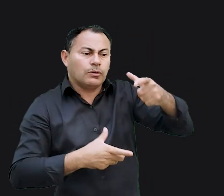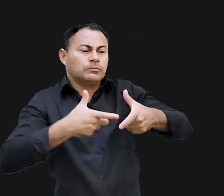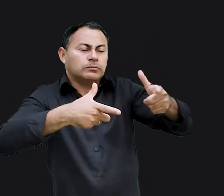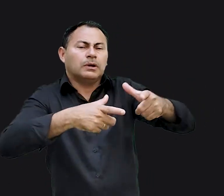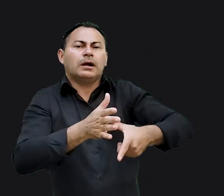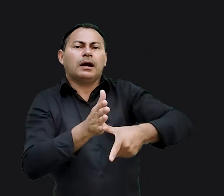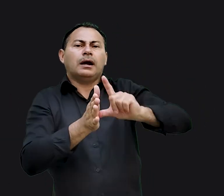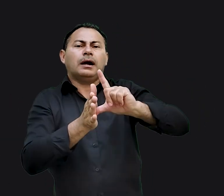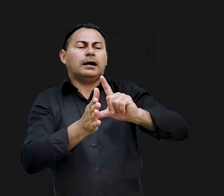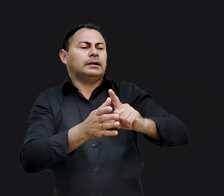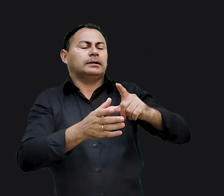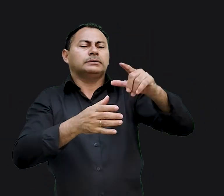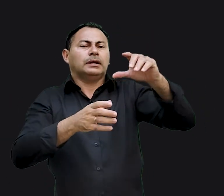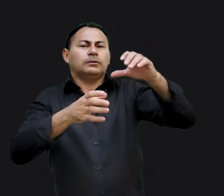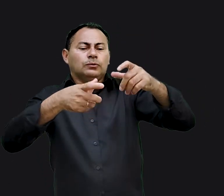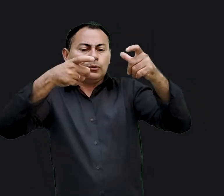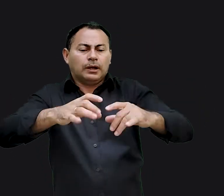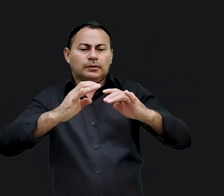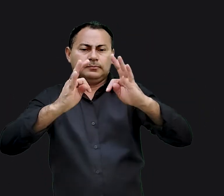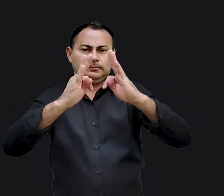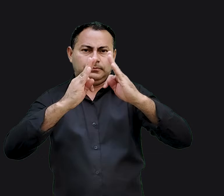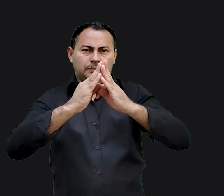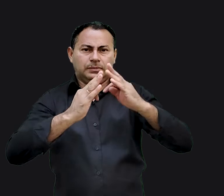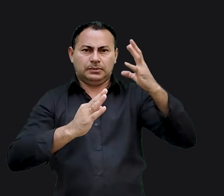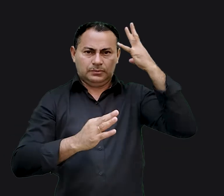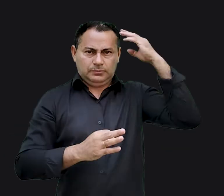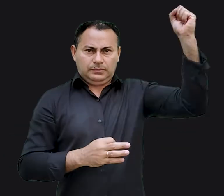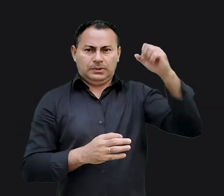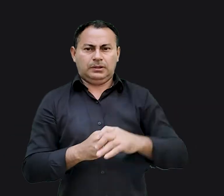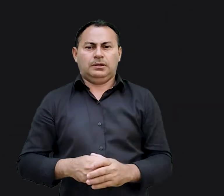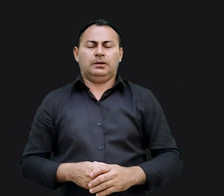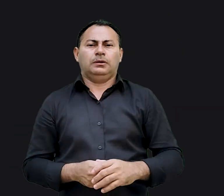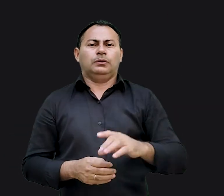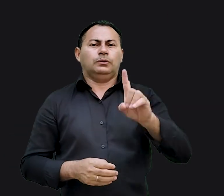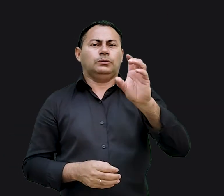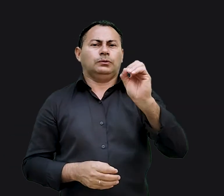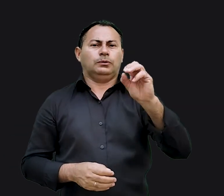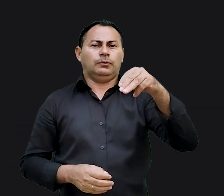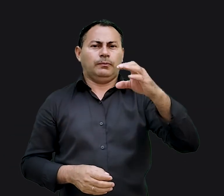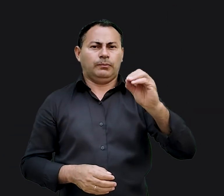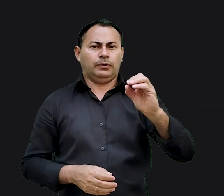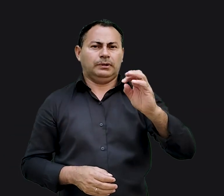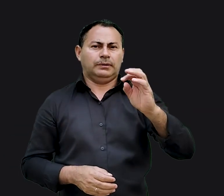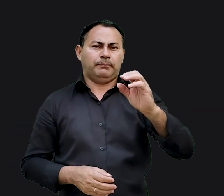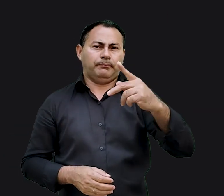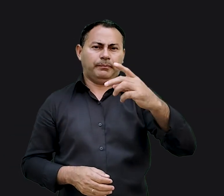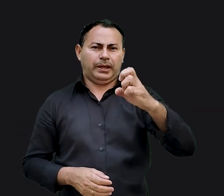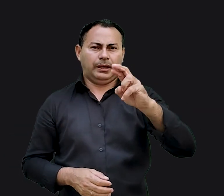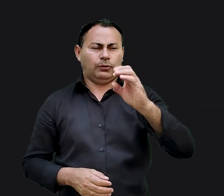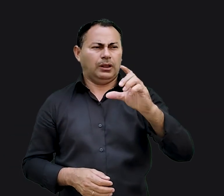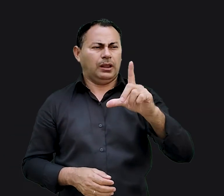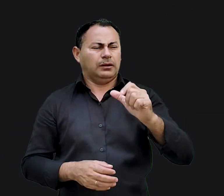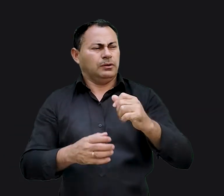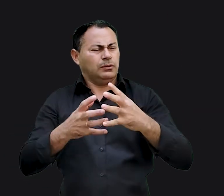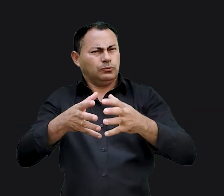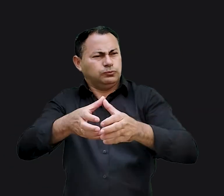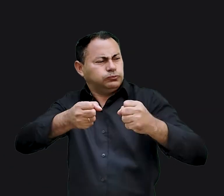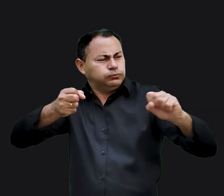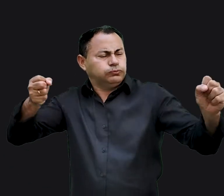for ao local onde antes ficava o templo de Salomão, chamado de o Domo da Pedra, verá o maior santuário islâmico do mundo,